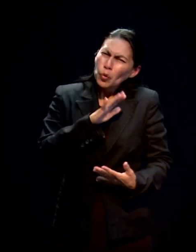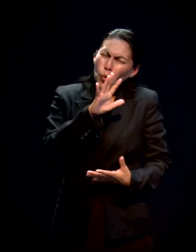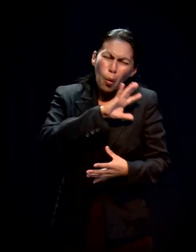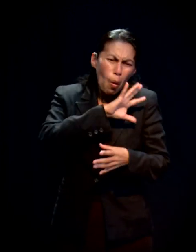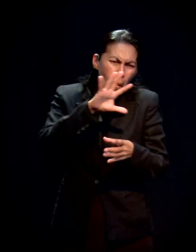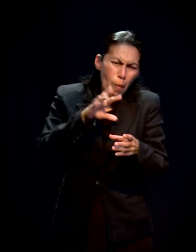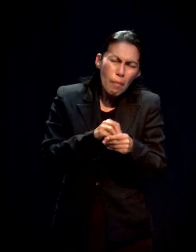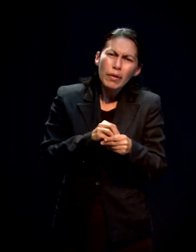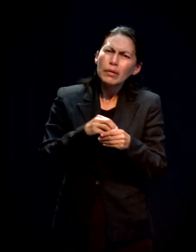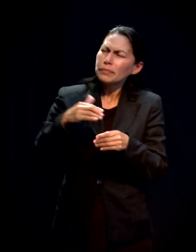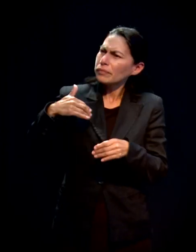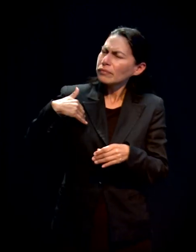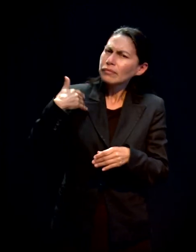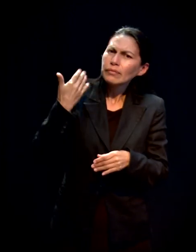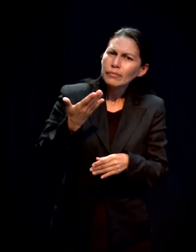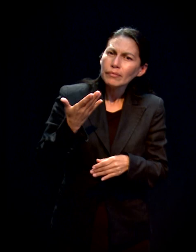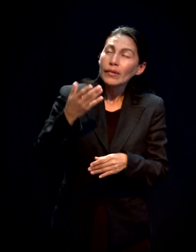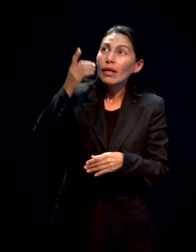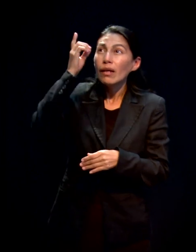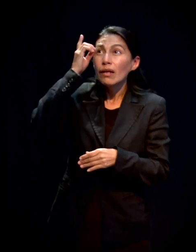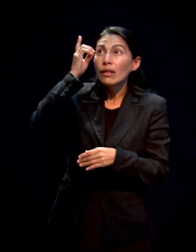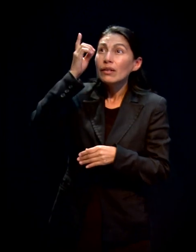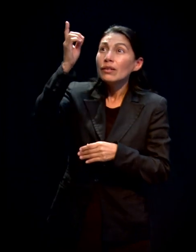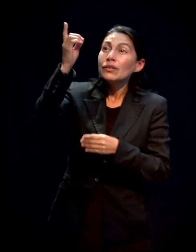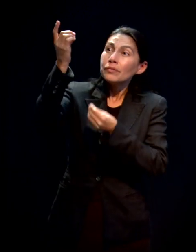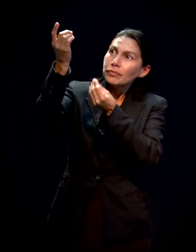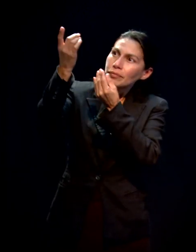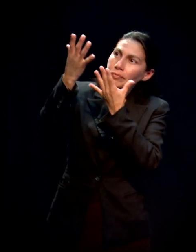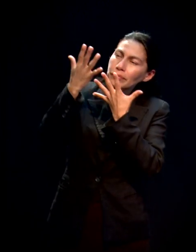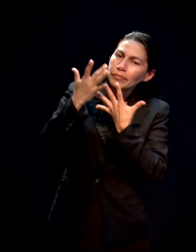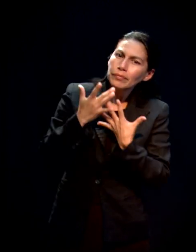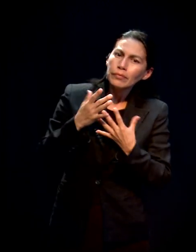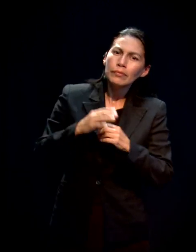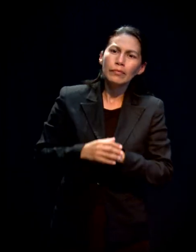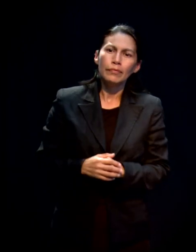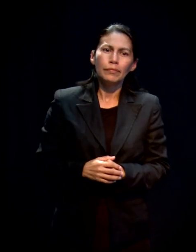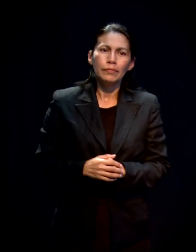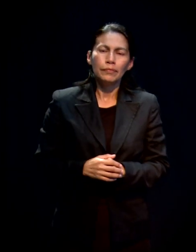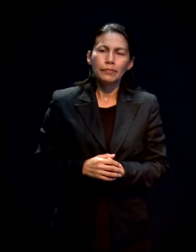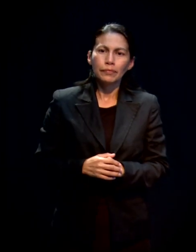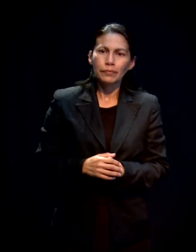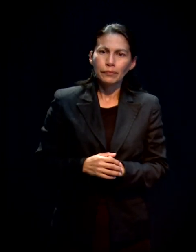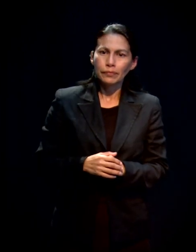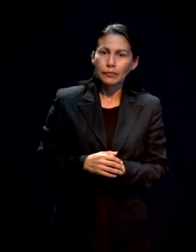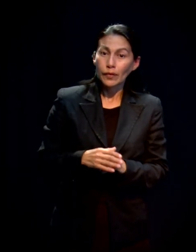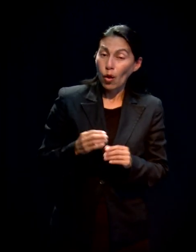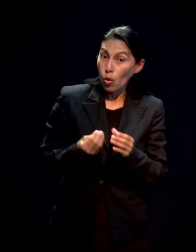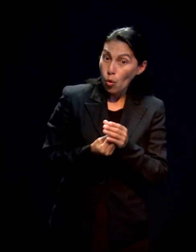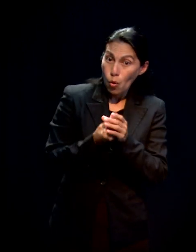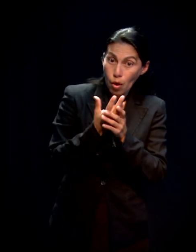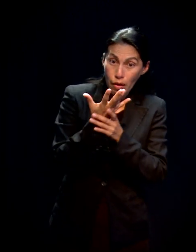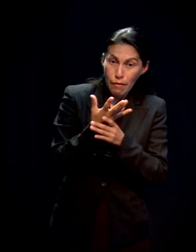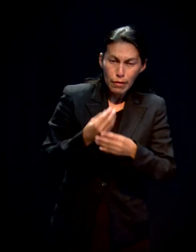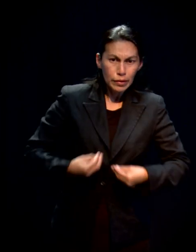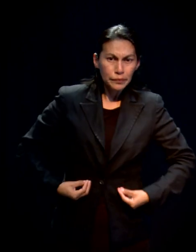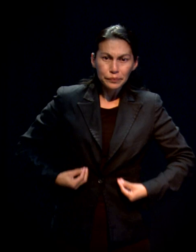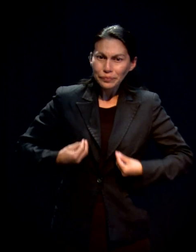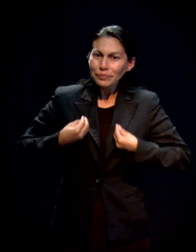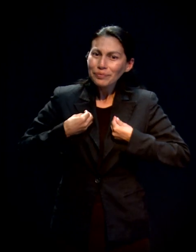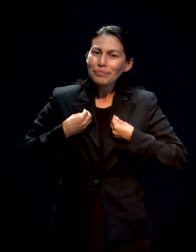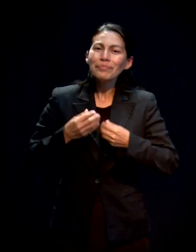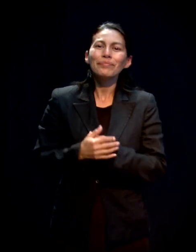corazón de la vida un milagro que solo dios sabe dar no es una mejora de la antigua es una